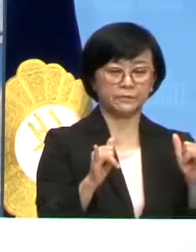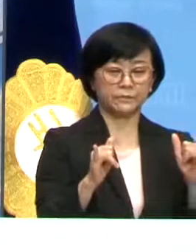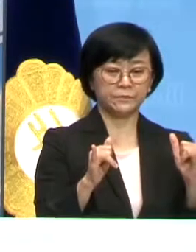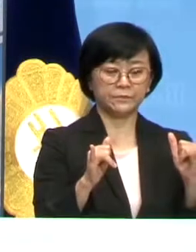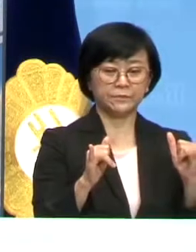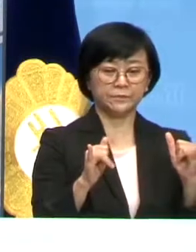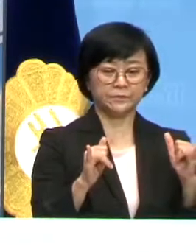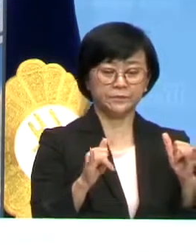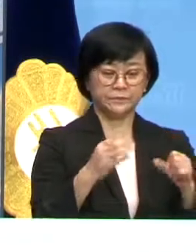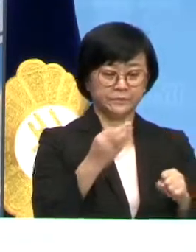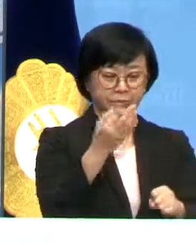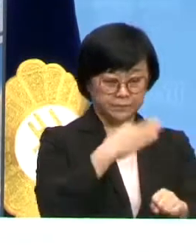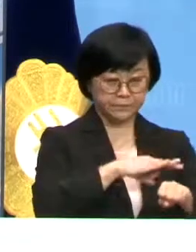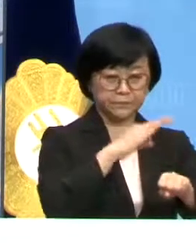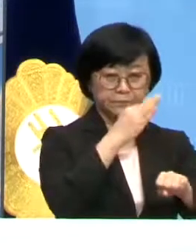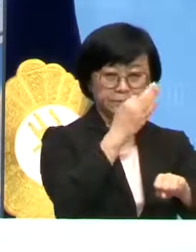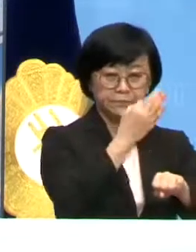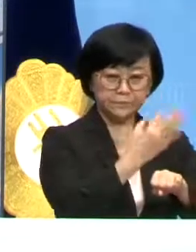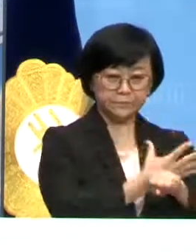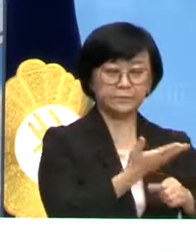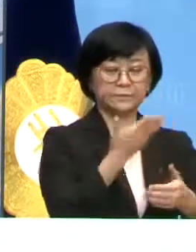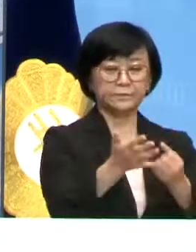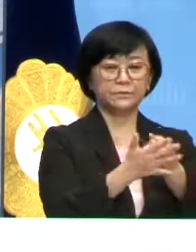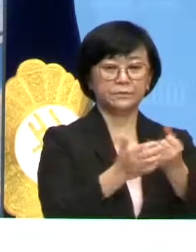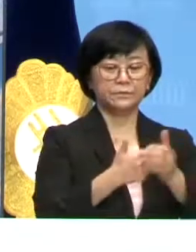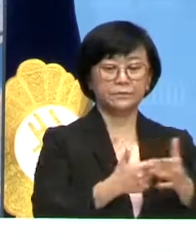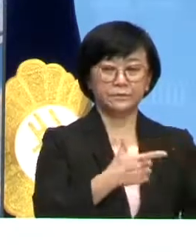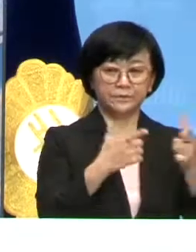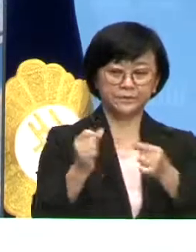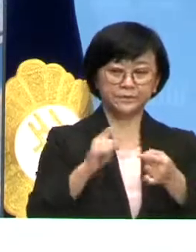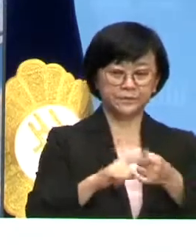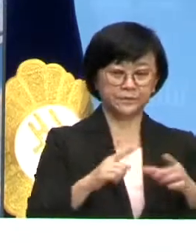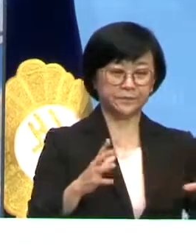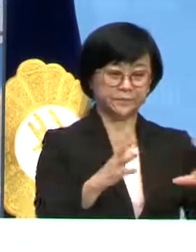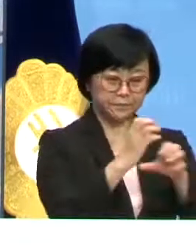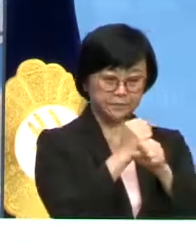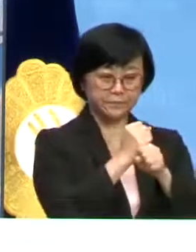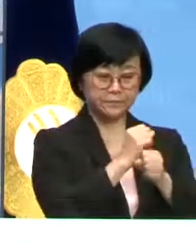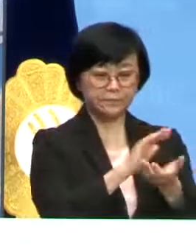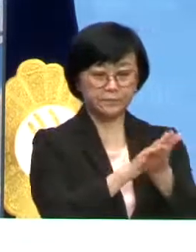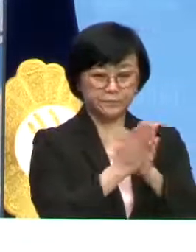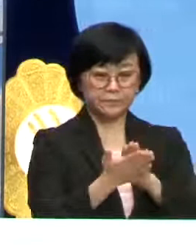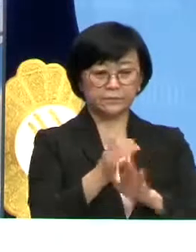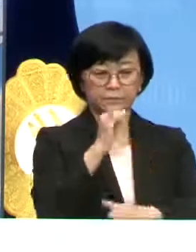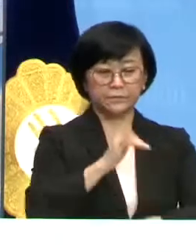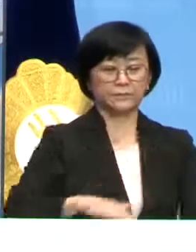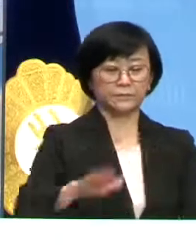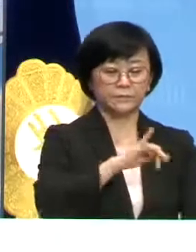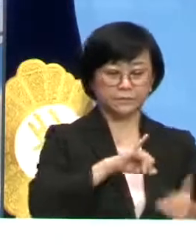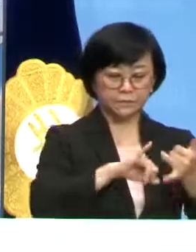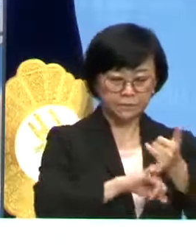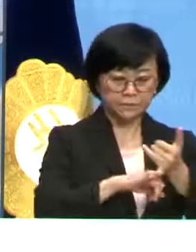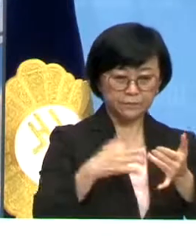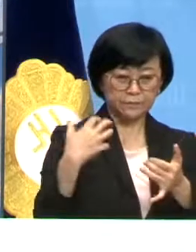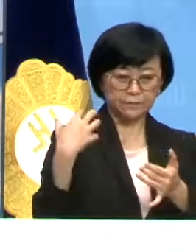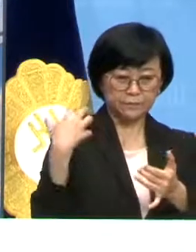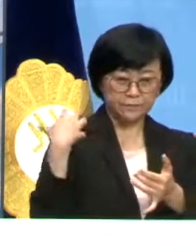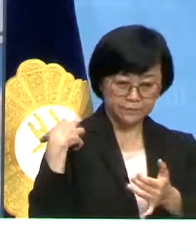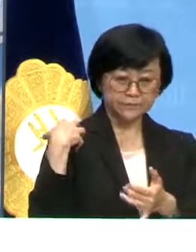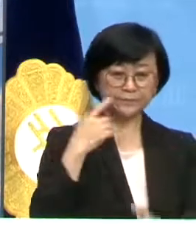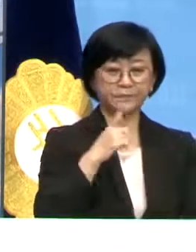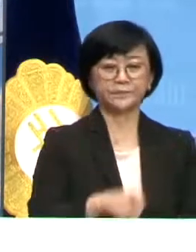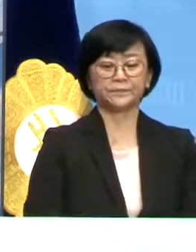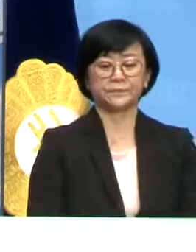국민들에게 편익을 제공하고 여러 가지 모든 것들을 간소 한다는 것 이것은 우리가 꼭 해야 될 뭐 하나에